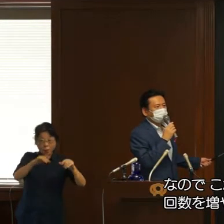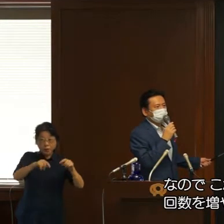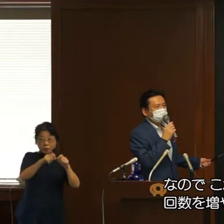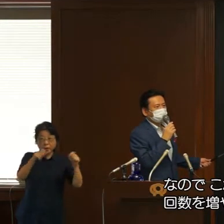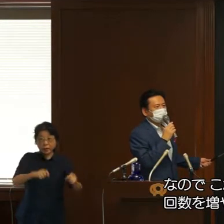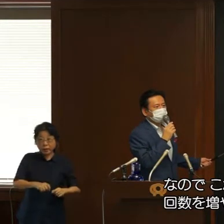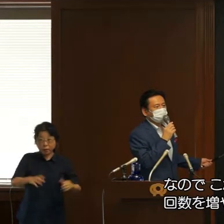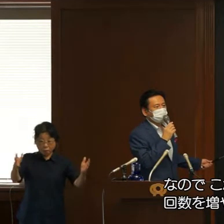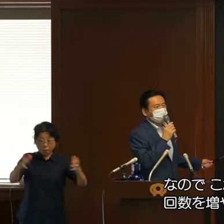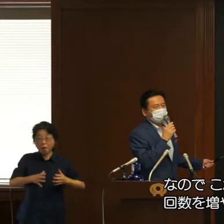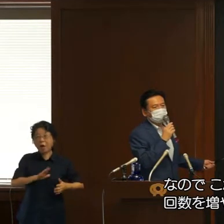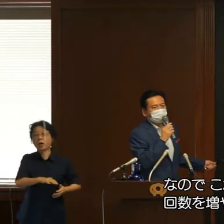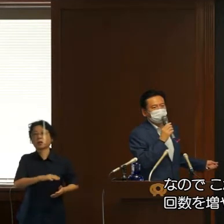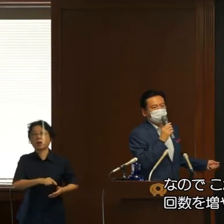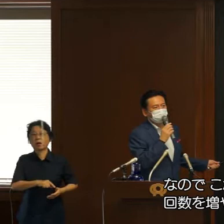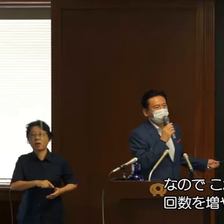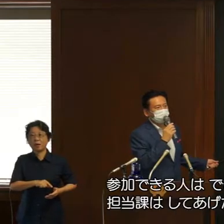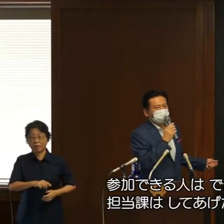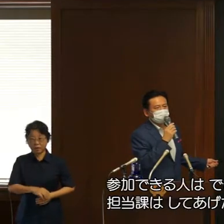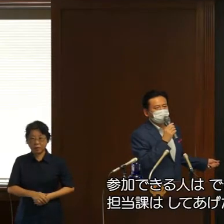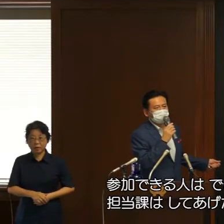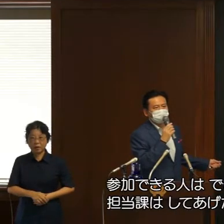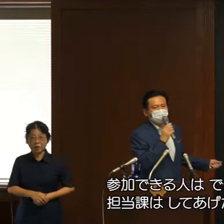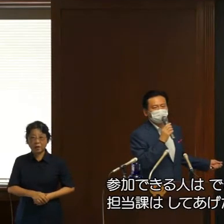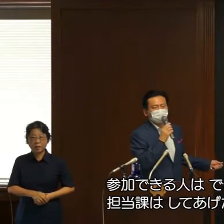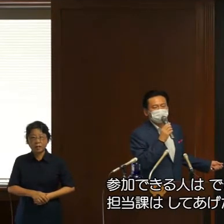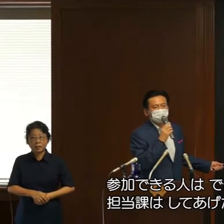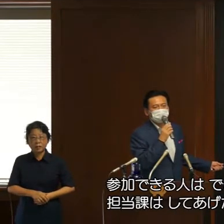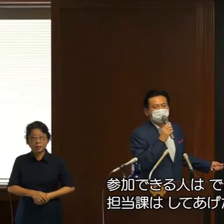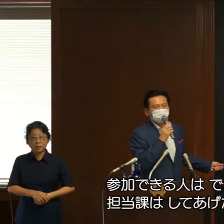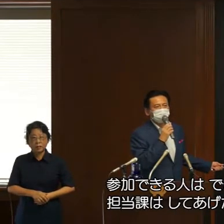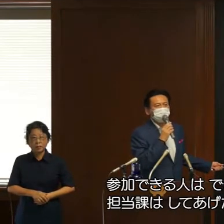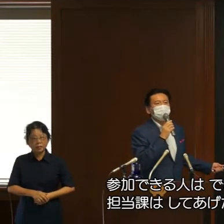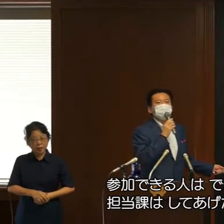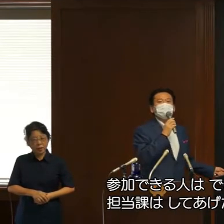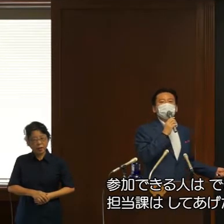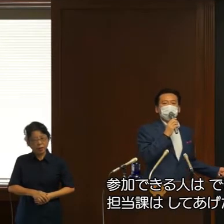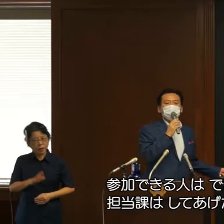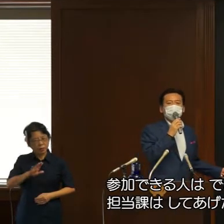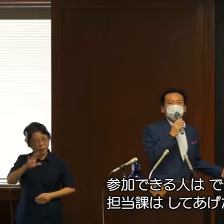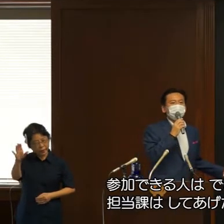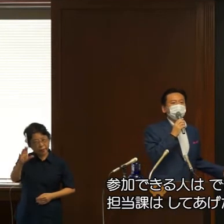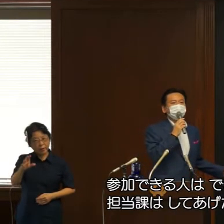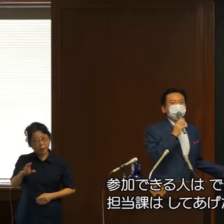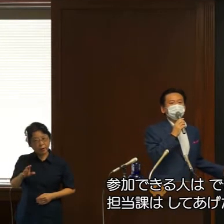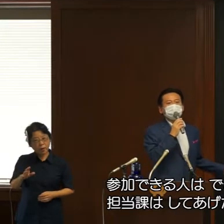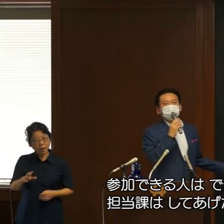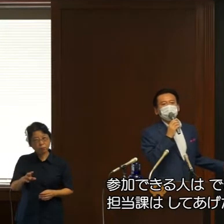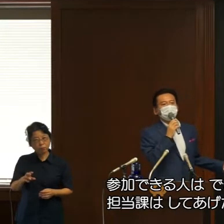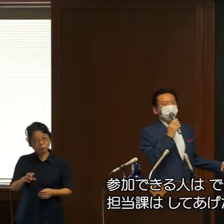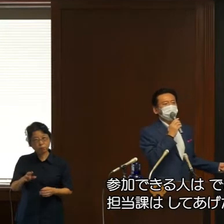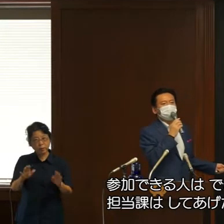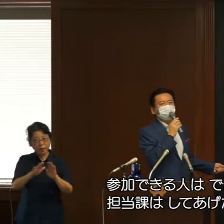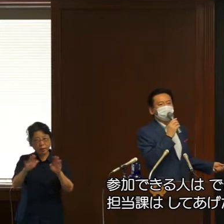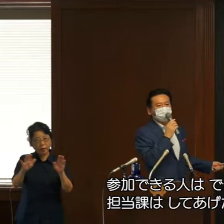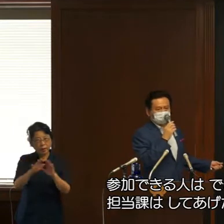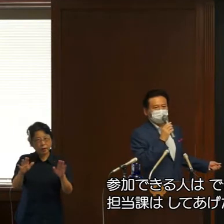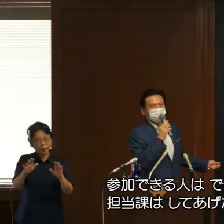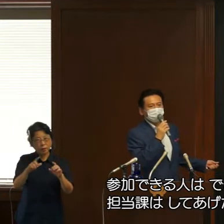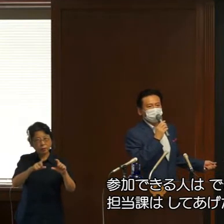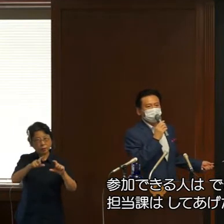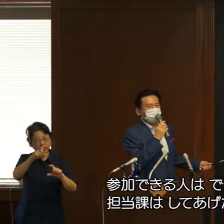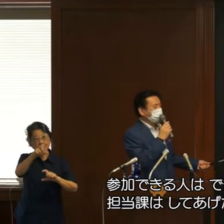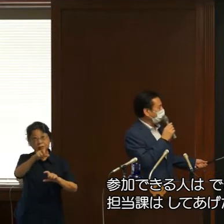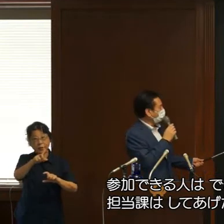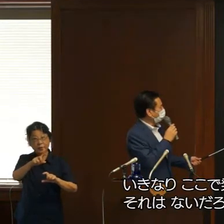回数を増やすかなんかして参加できる人はできるだけ参加できるようにね、ちょっと担当課はいいか